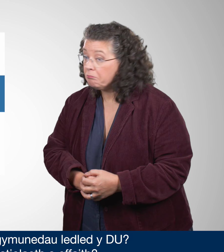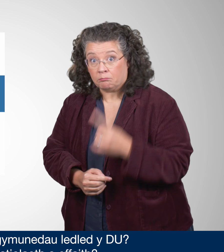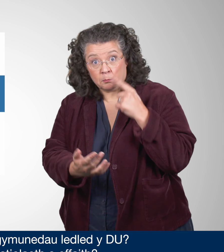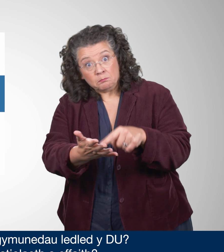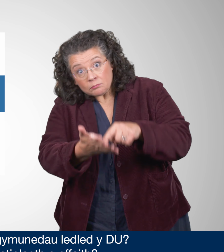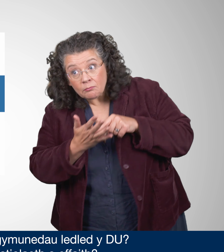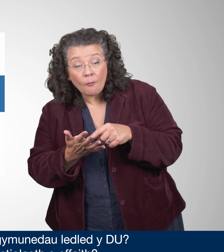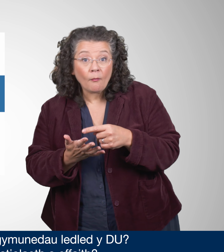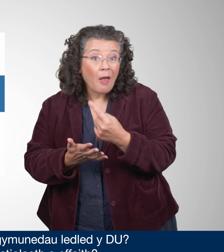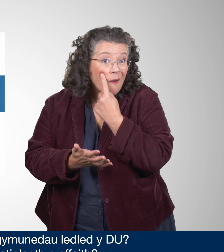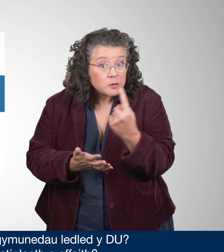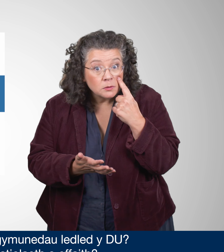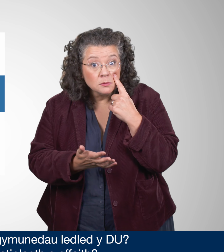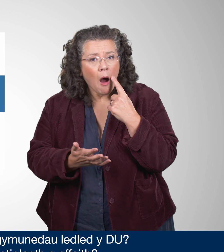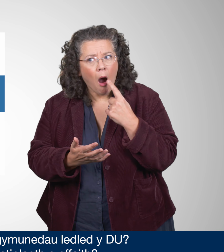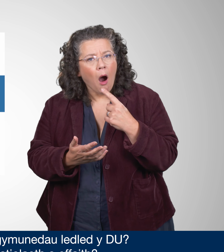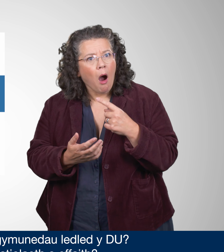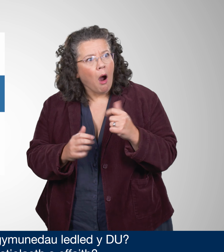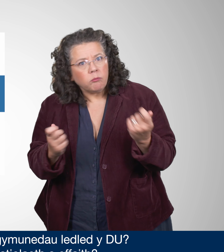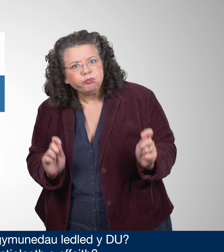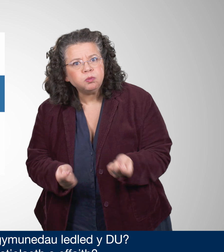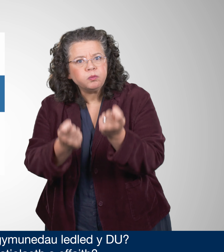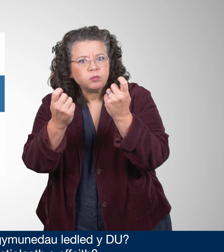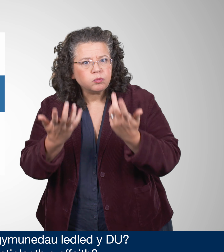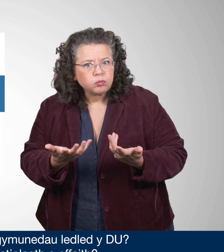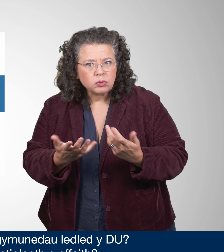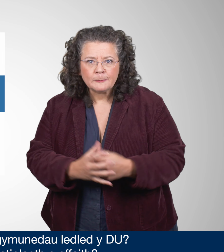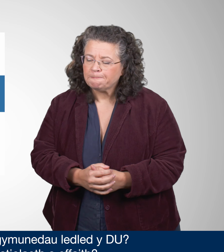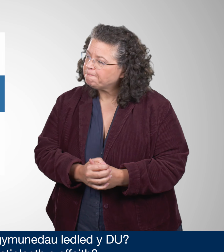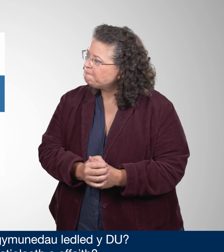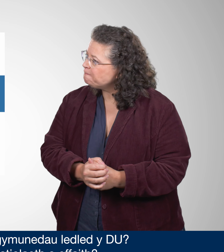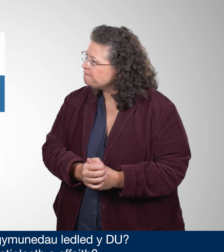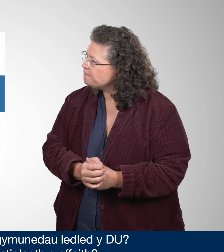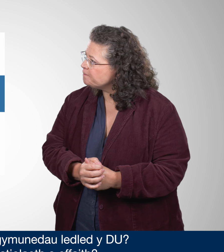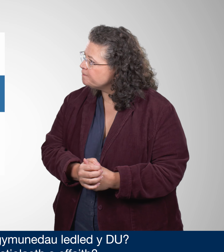A allwch chi ddangos tystiolaeth o effaith?